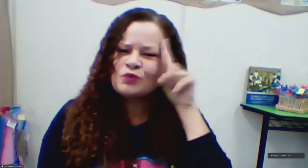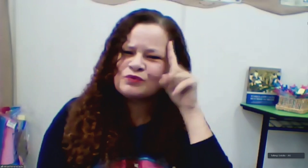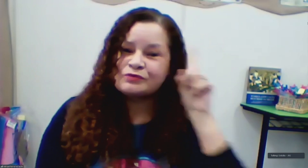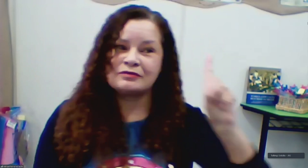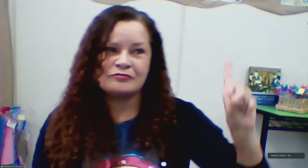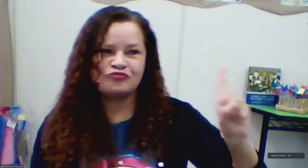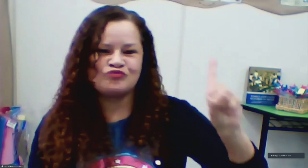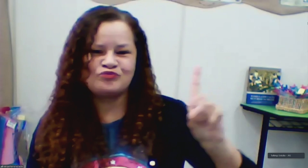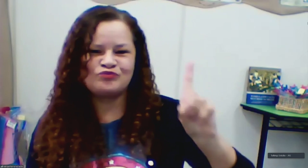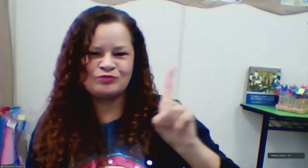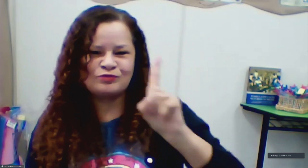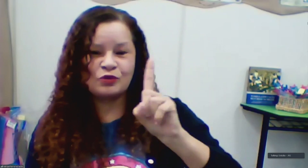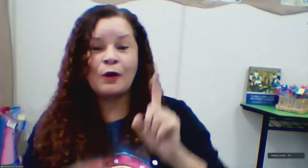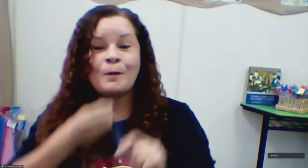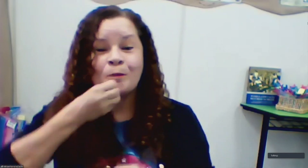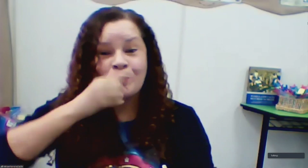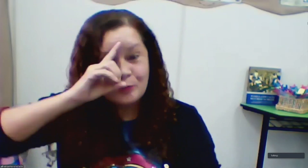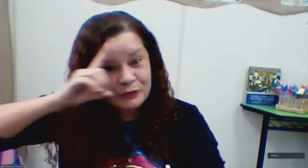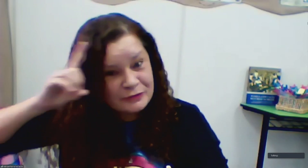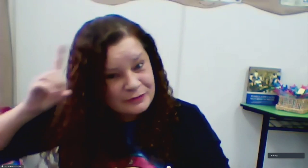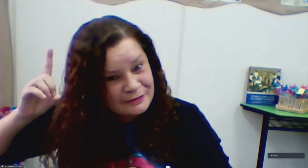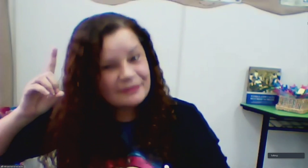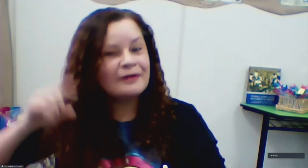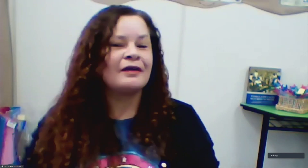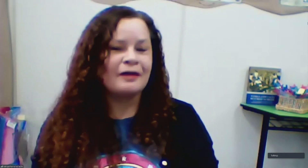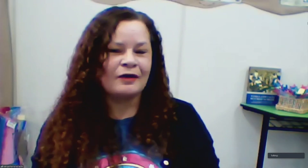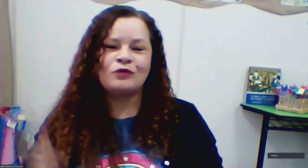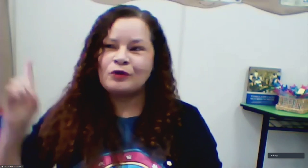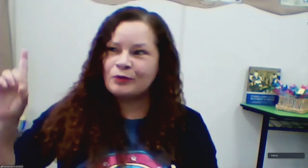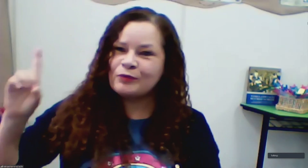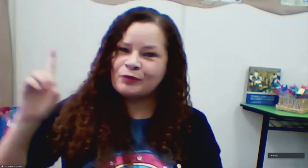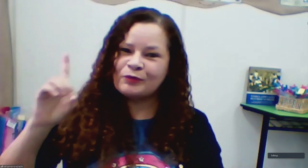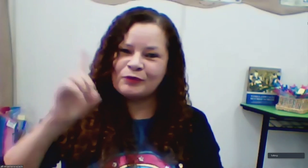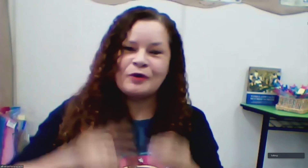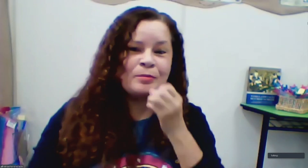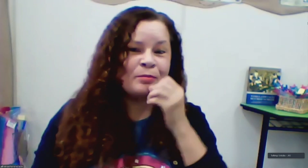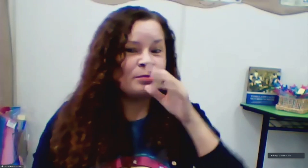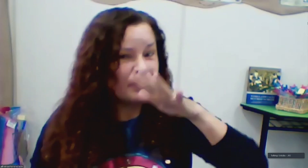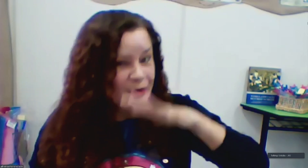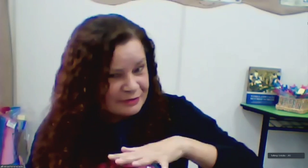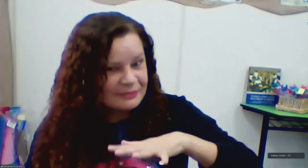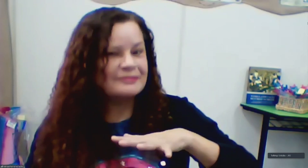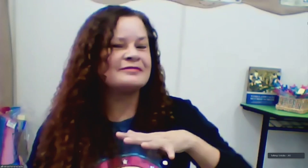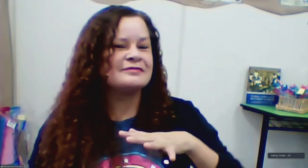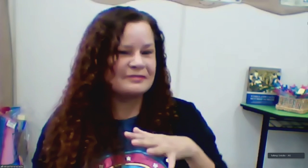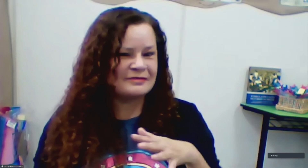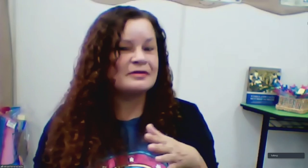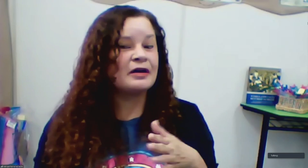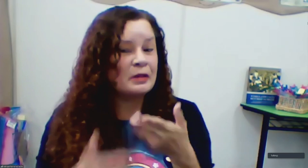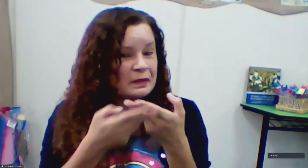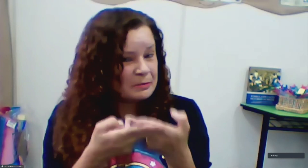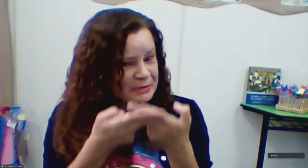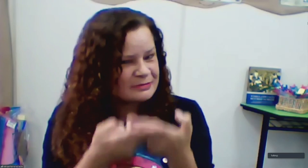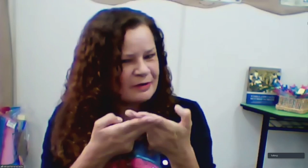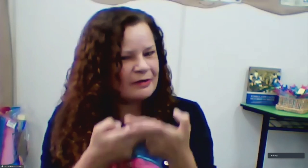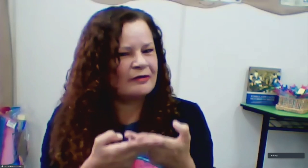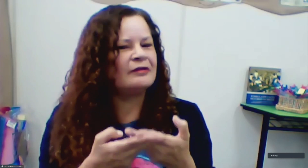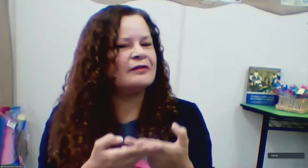estou disposto a ajudar, estou muito feliz com esse grupo que a gente se encontra todos os dias, já sabe o sinal, bom dia,